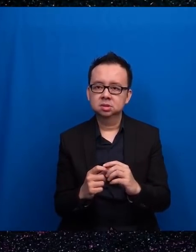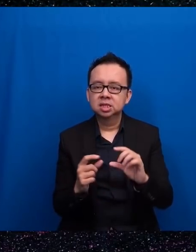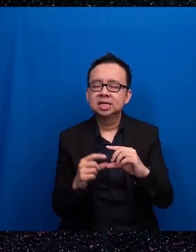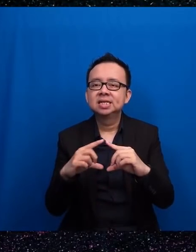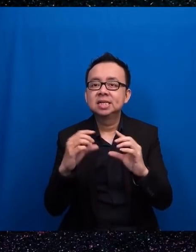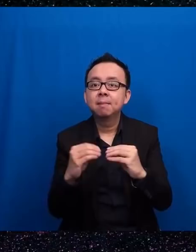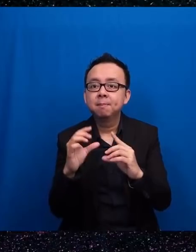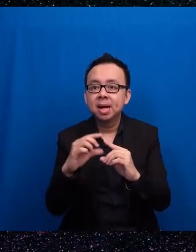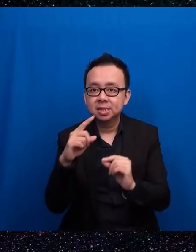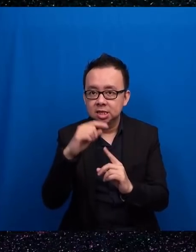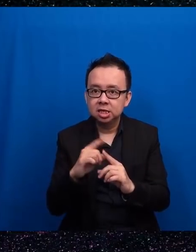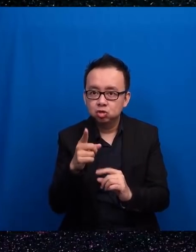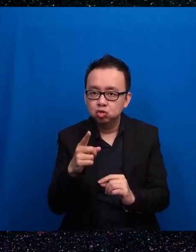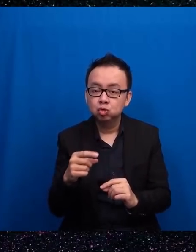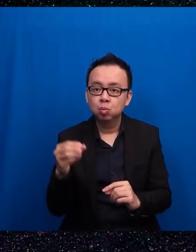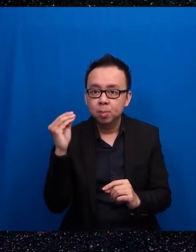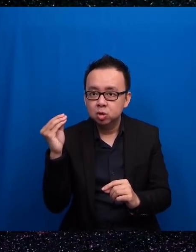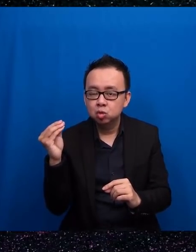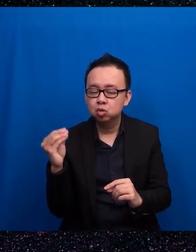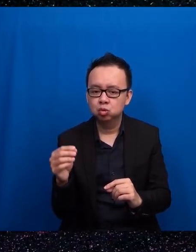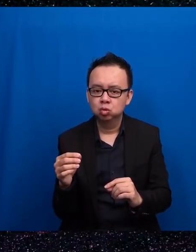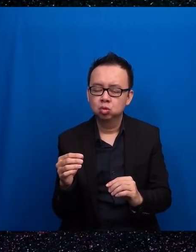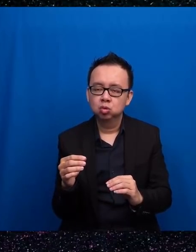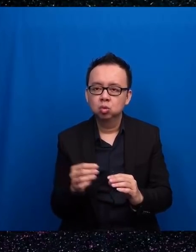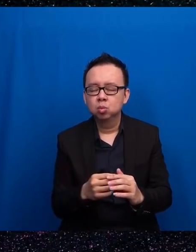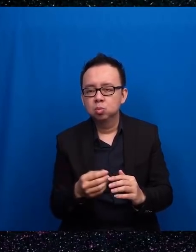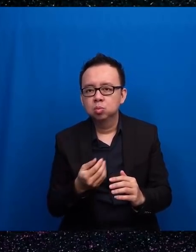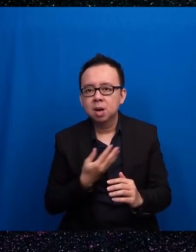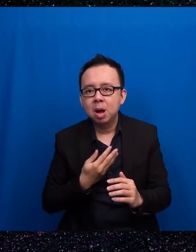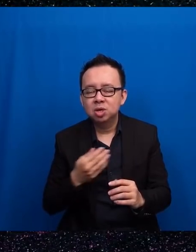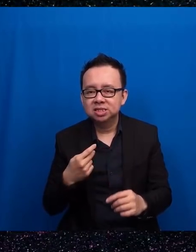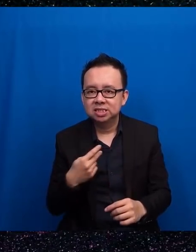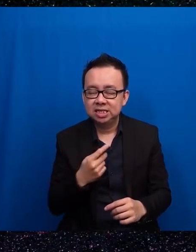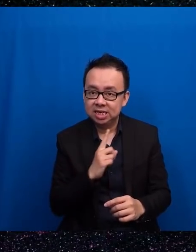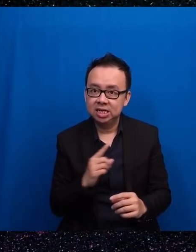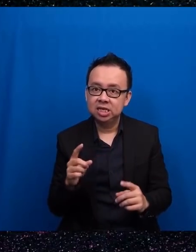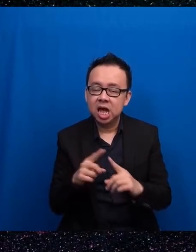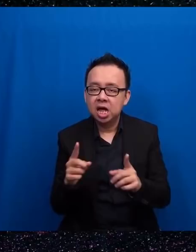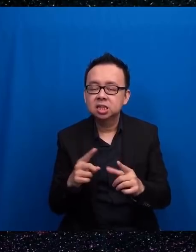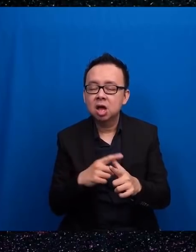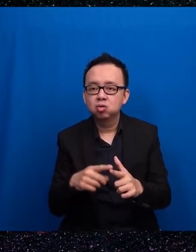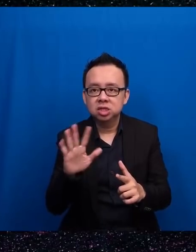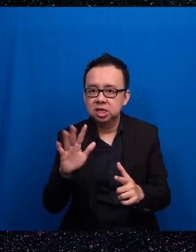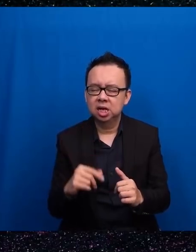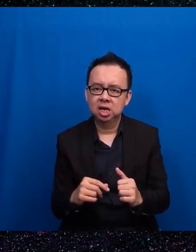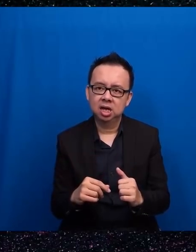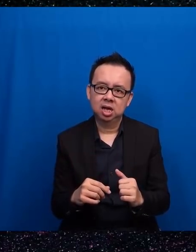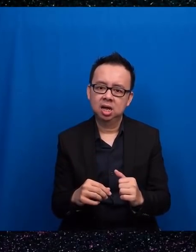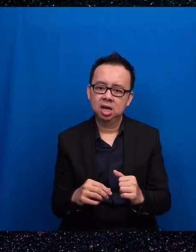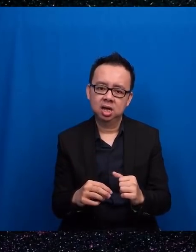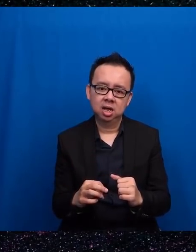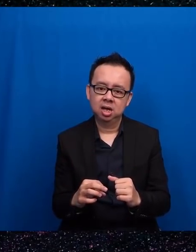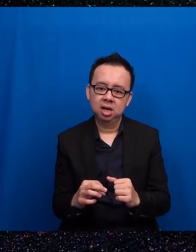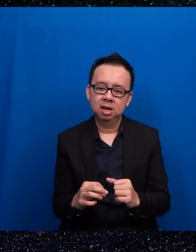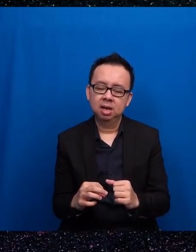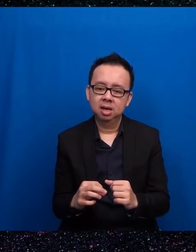and see. Itu Sabat. Bisa sukarela, bisa enggak. Pokoknya kalau Anda menunggu, ya itu Sabat. Prinsipnya di